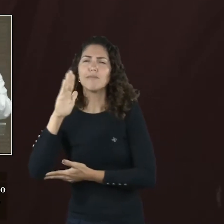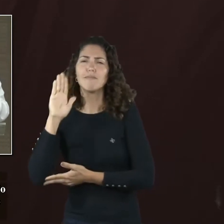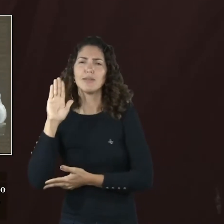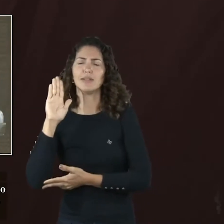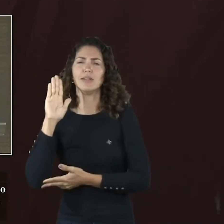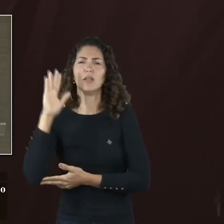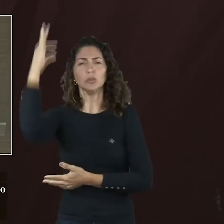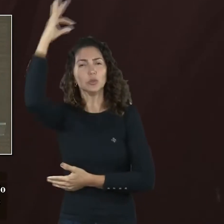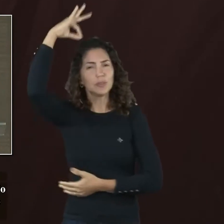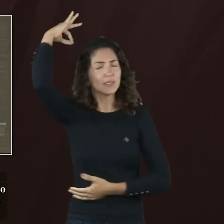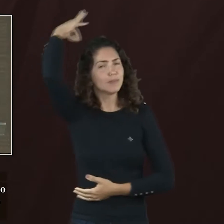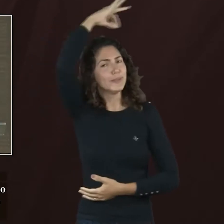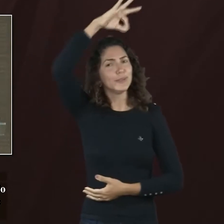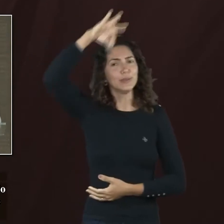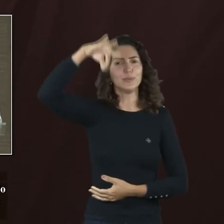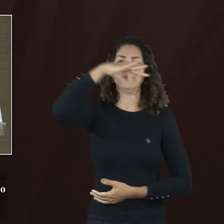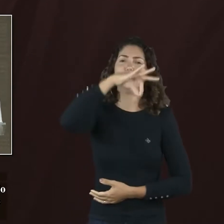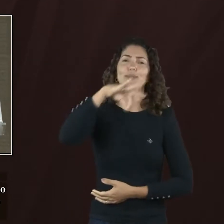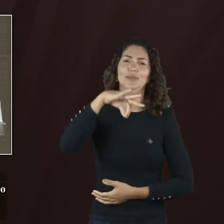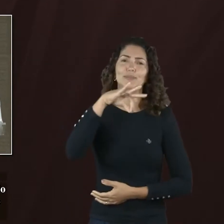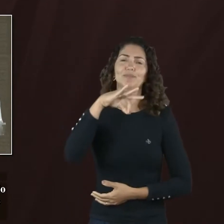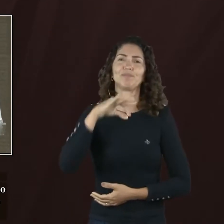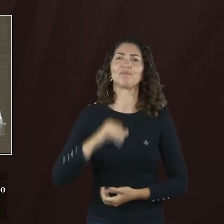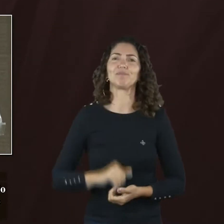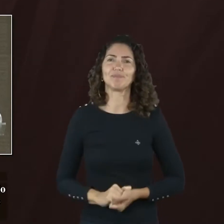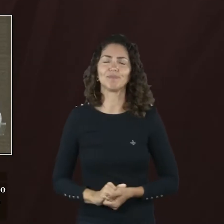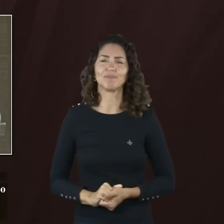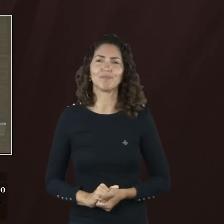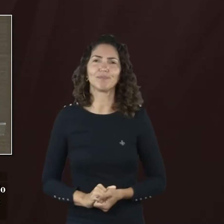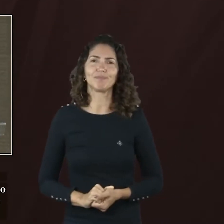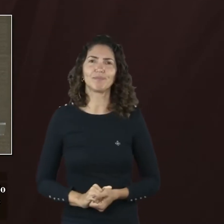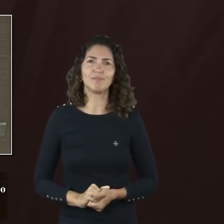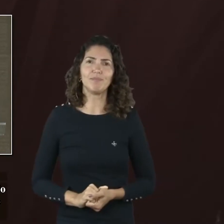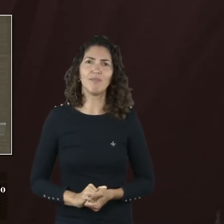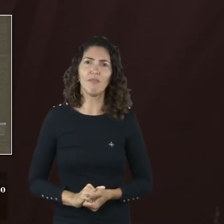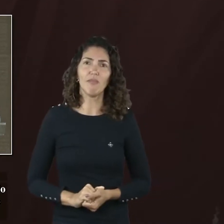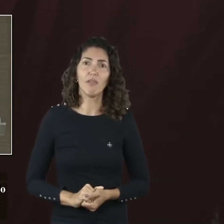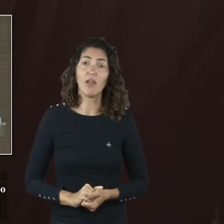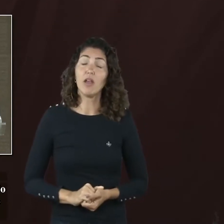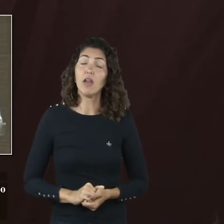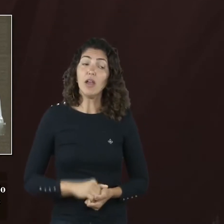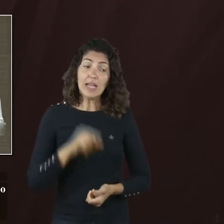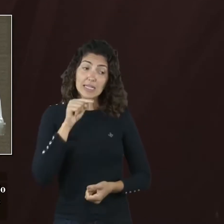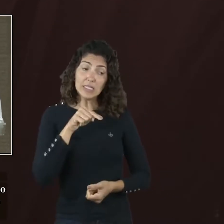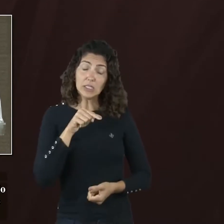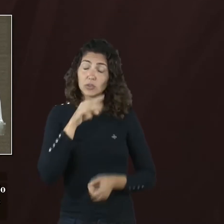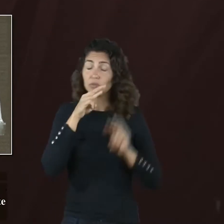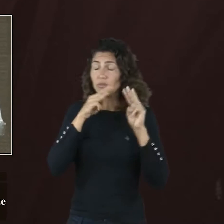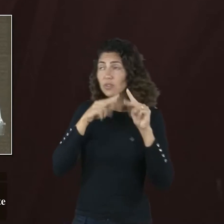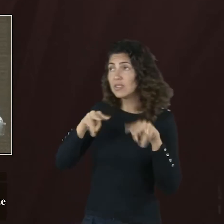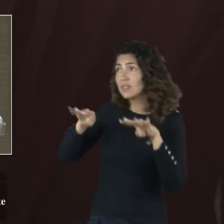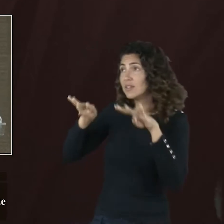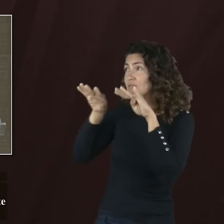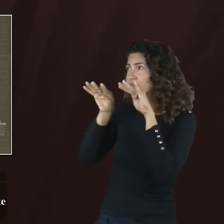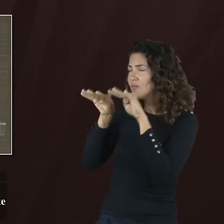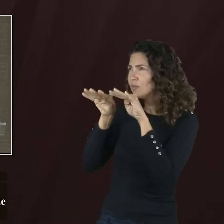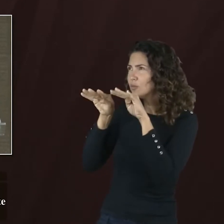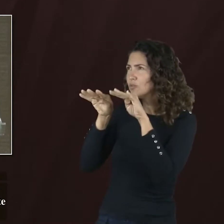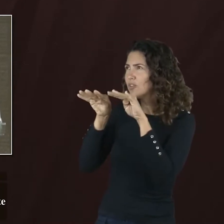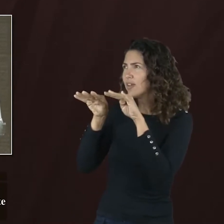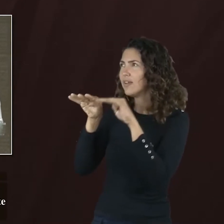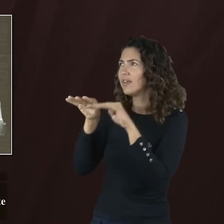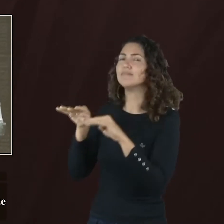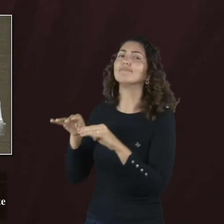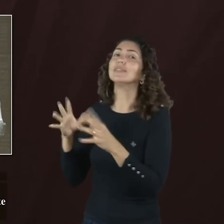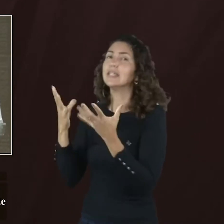do Espírito Santo. Derramou isto que vedes e ouvis. Porque Davi não subiu aos céus,